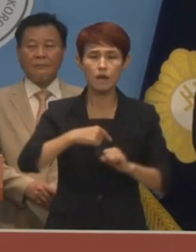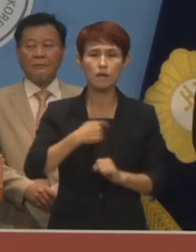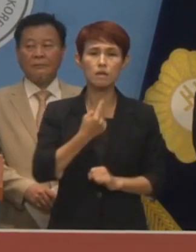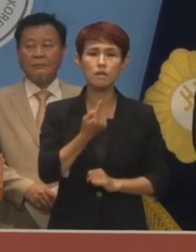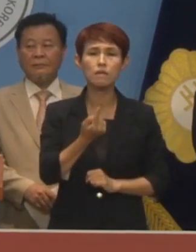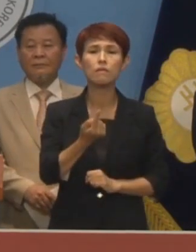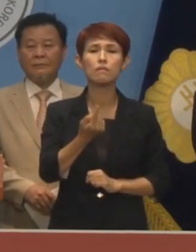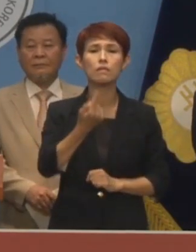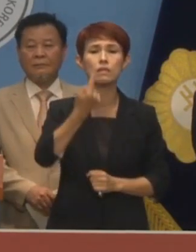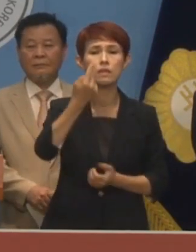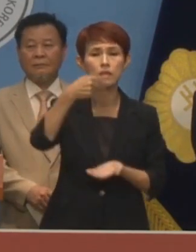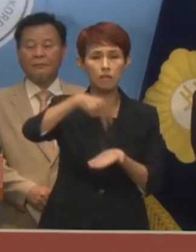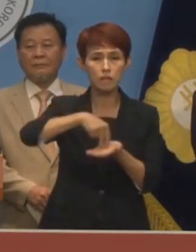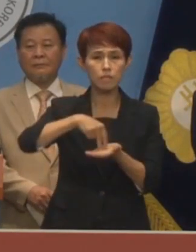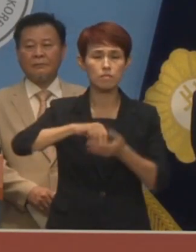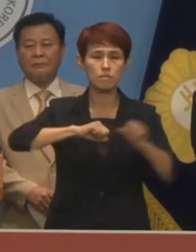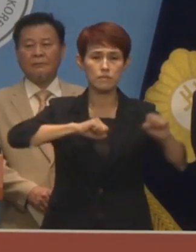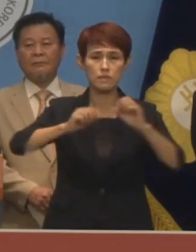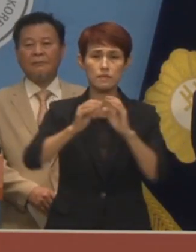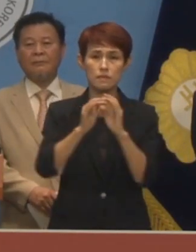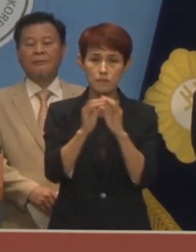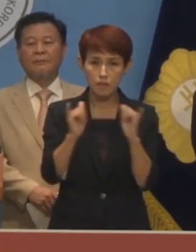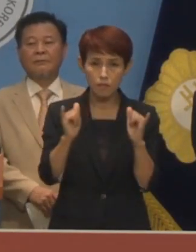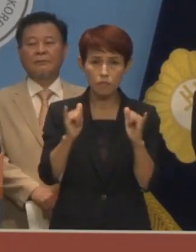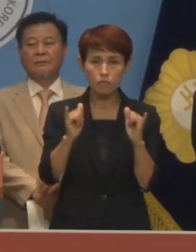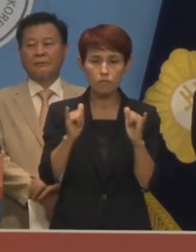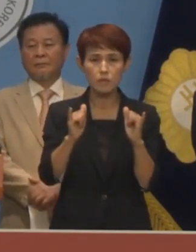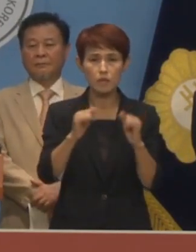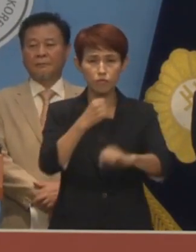그 노력이 폄훼되고